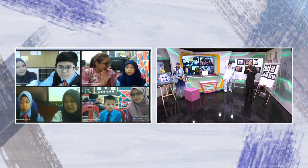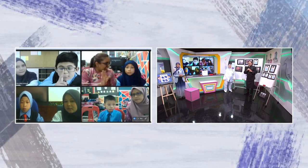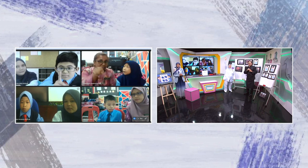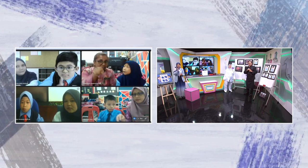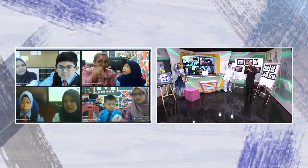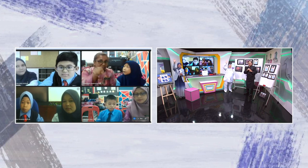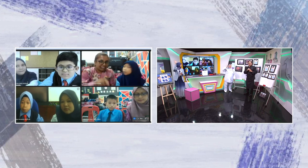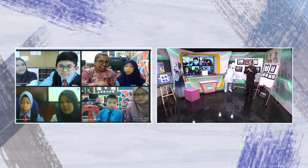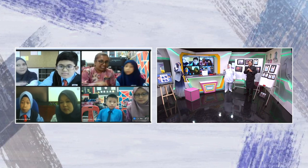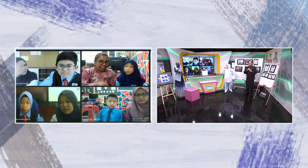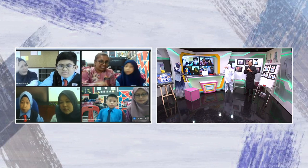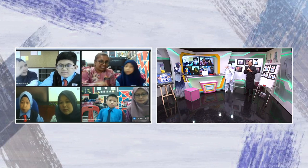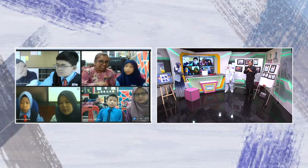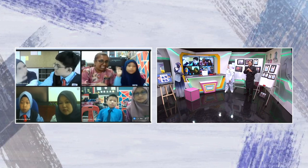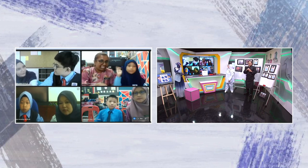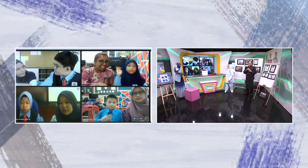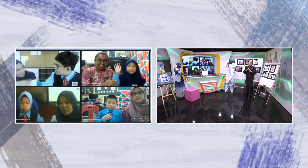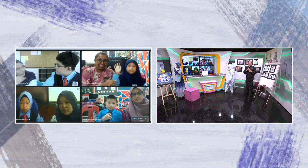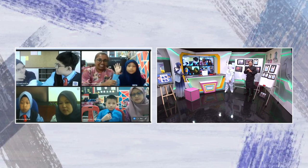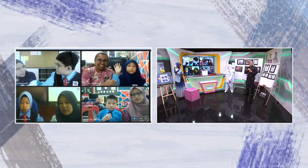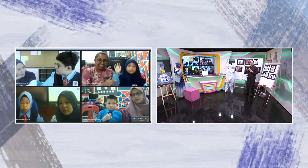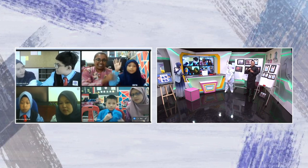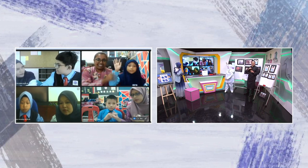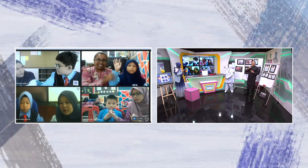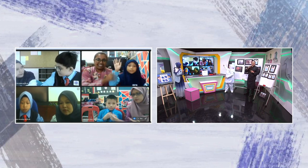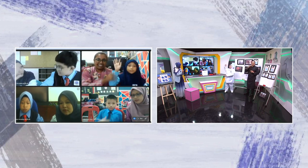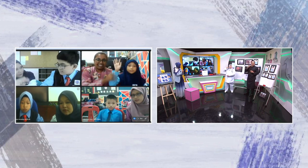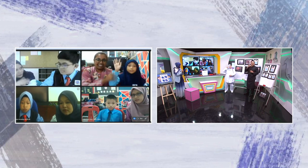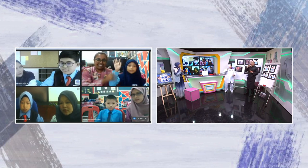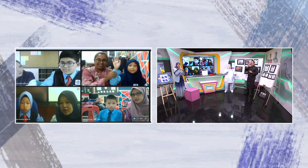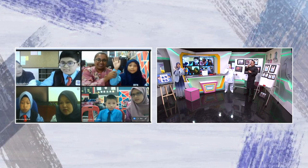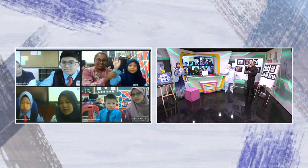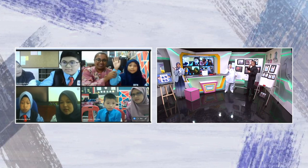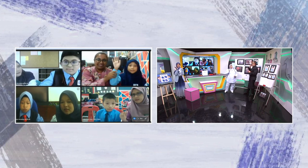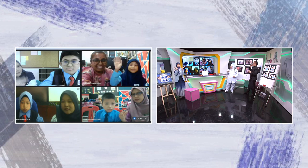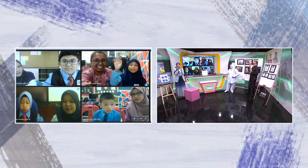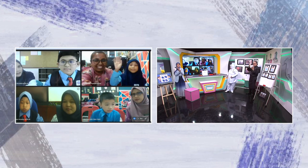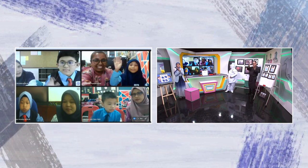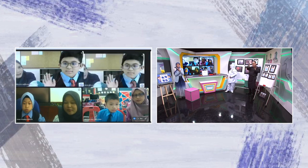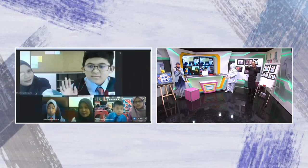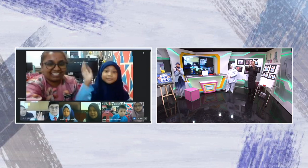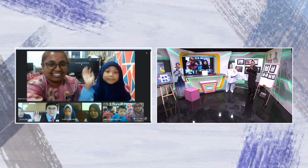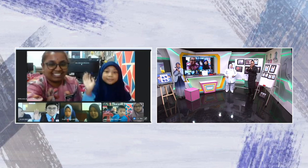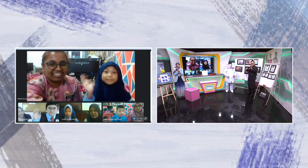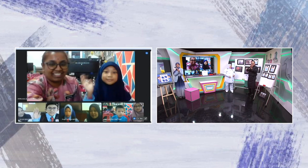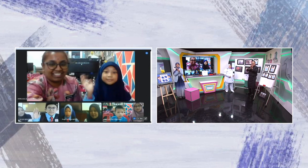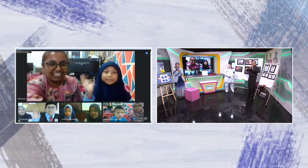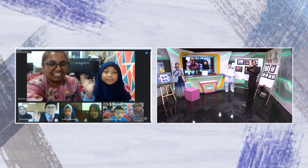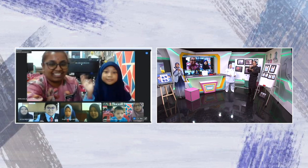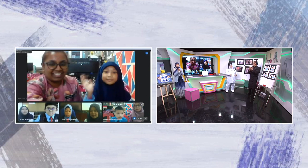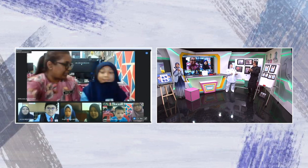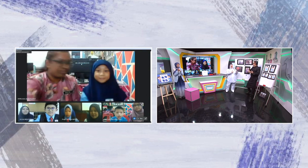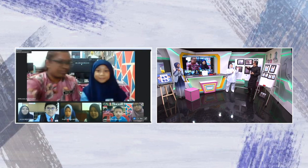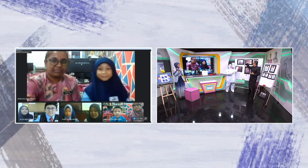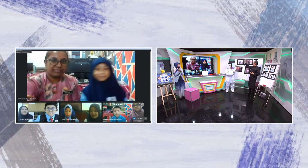angkat tangan? Siapa? Siapa nak cuba angkat tangan? Oh, Anis. Anis. Okey, Anis. Okay, Anis. Anis. Okey.